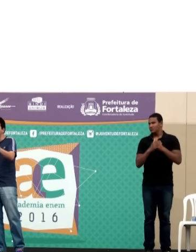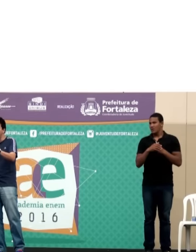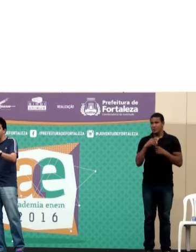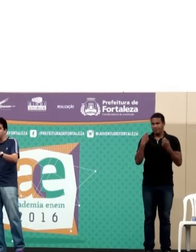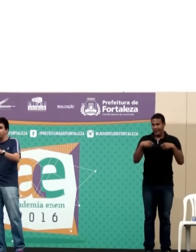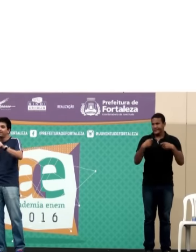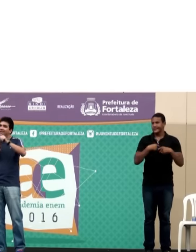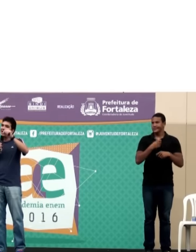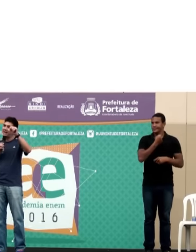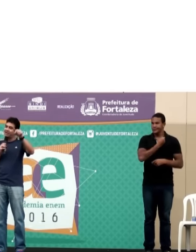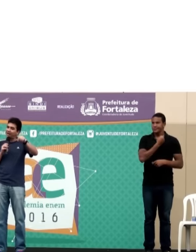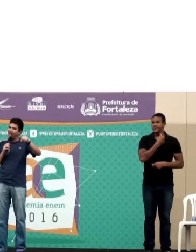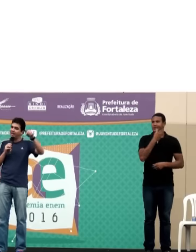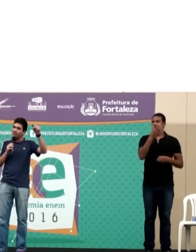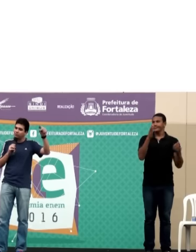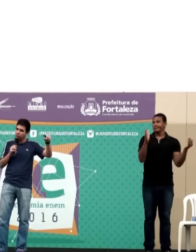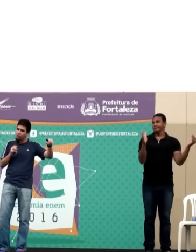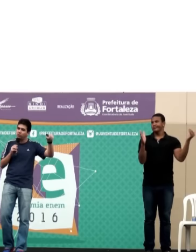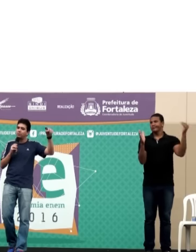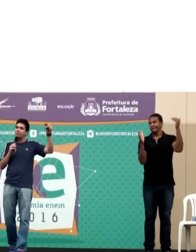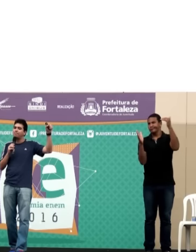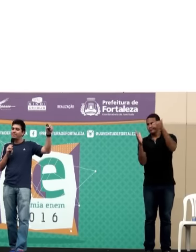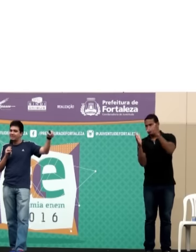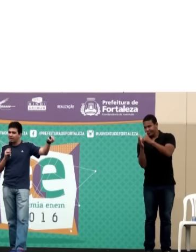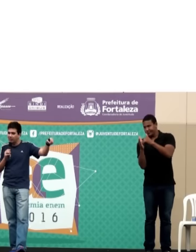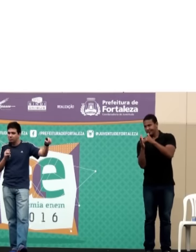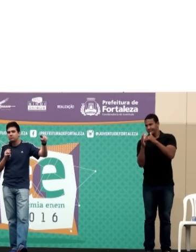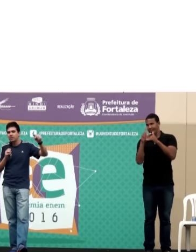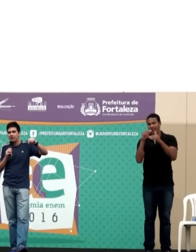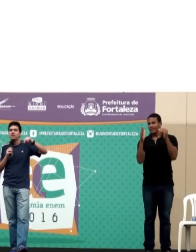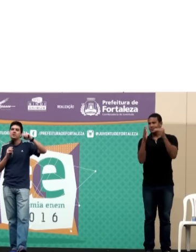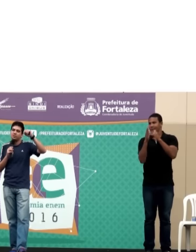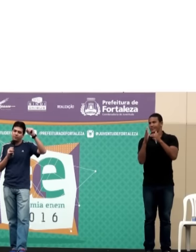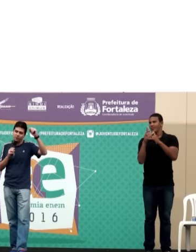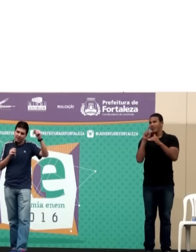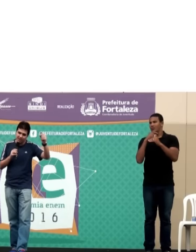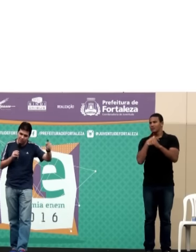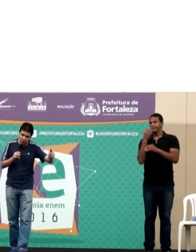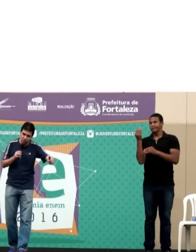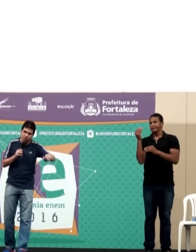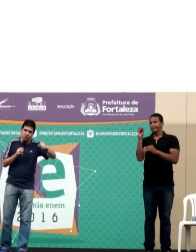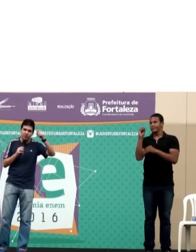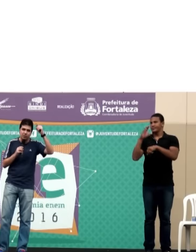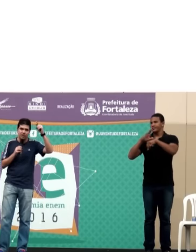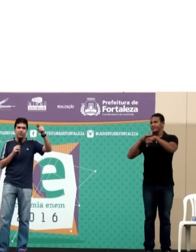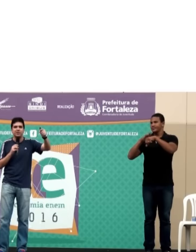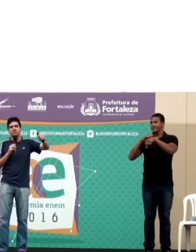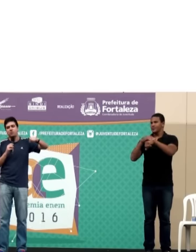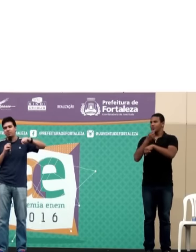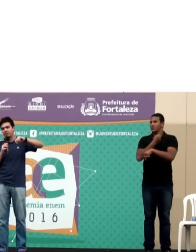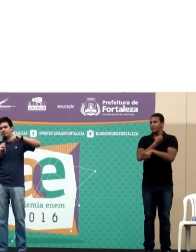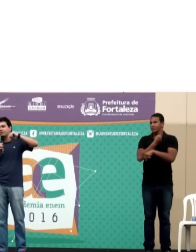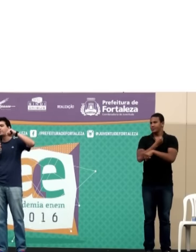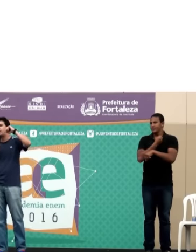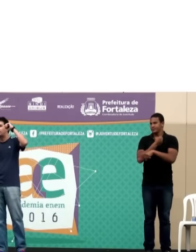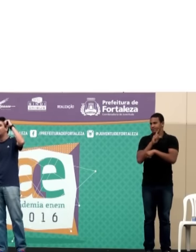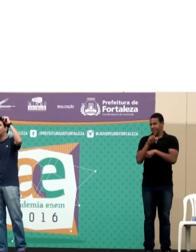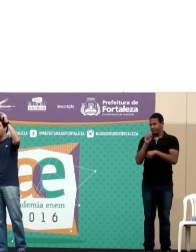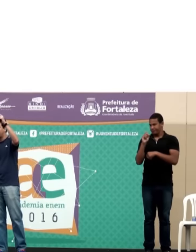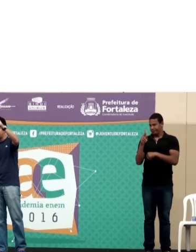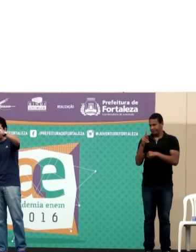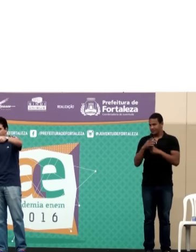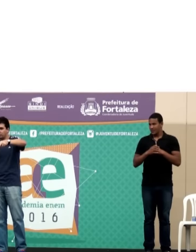algarismo romano a carga do metal, tá? Se for carga 1, coloca 1 em algarismo romano lá no